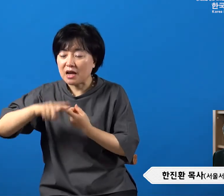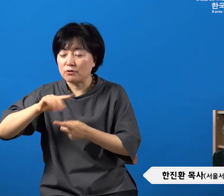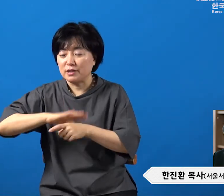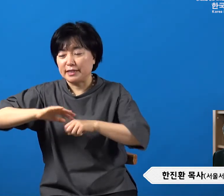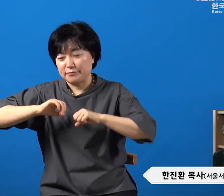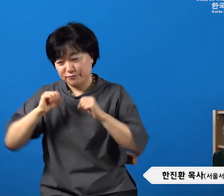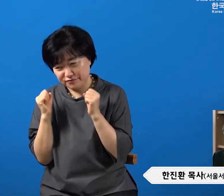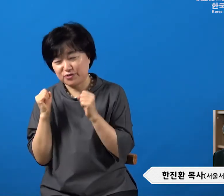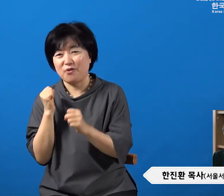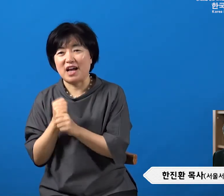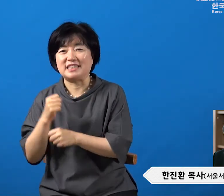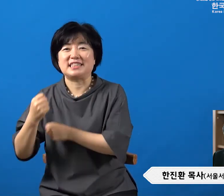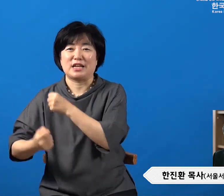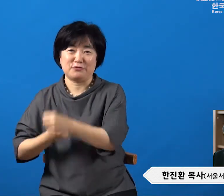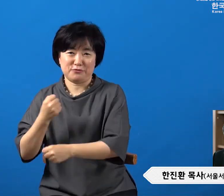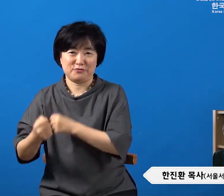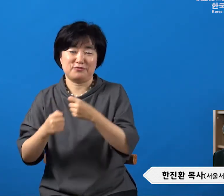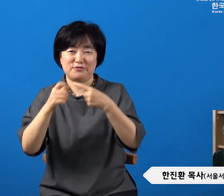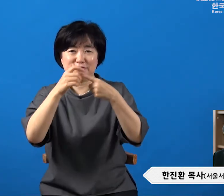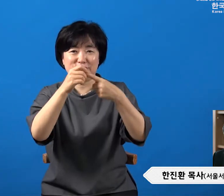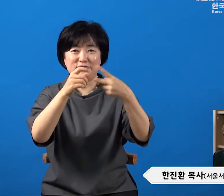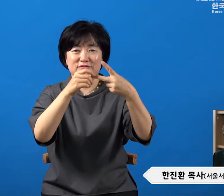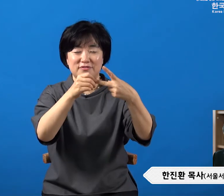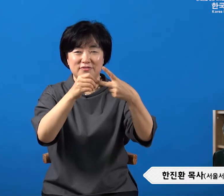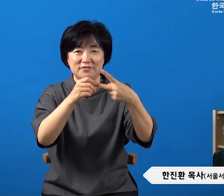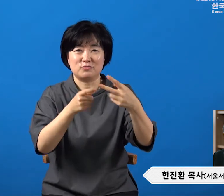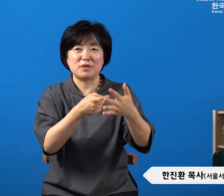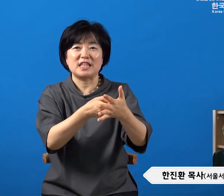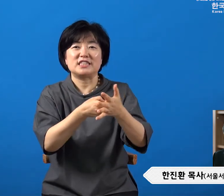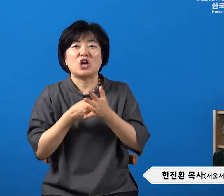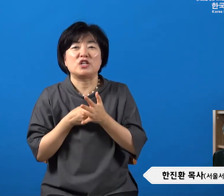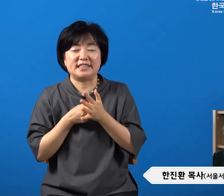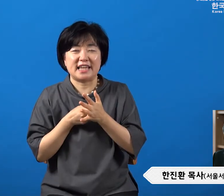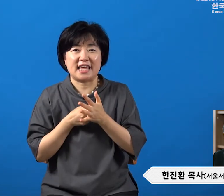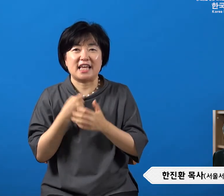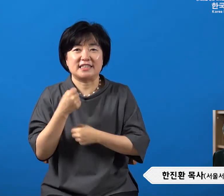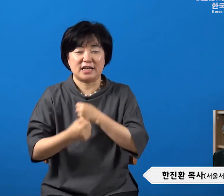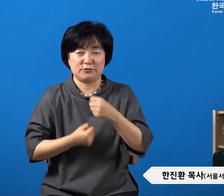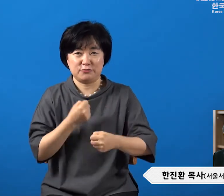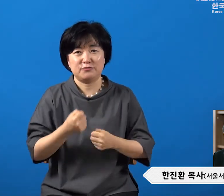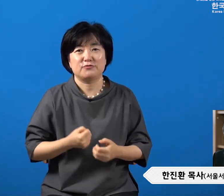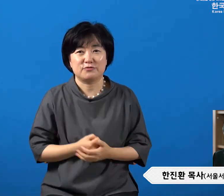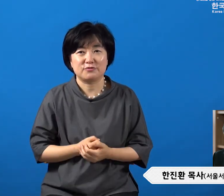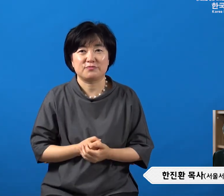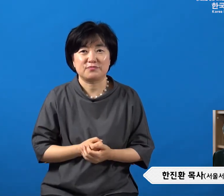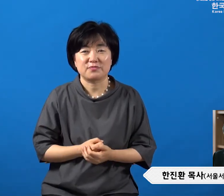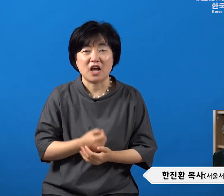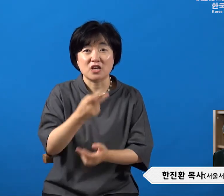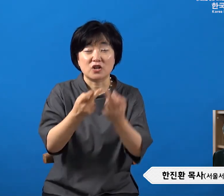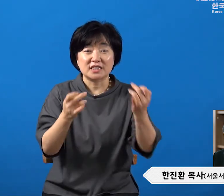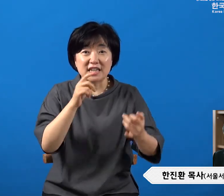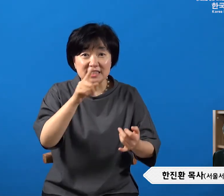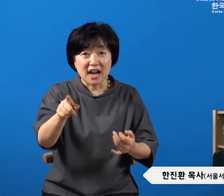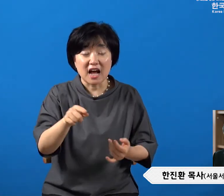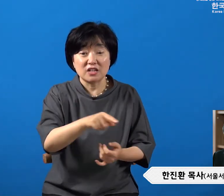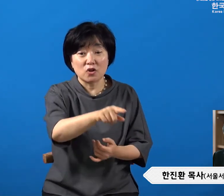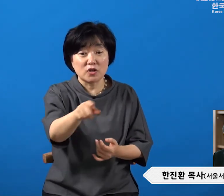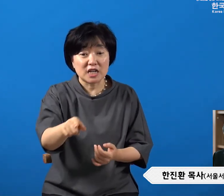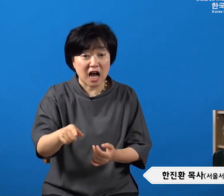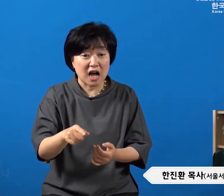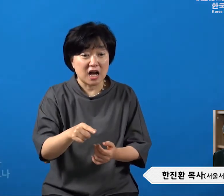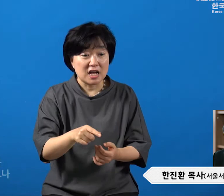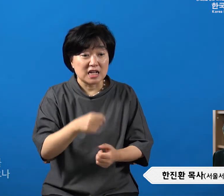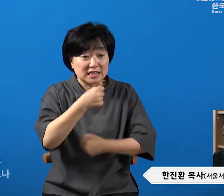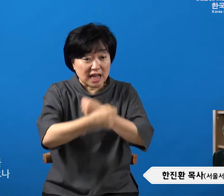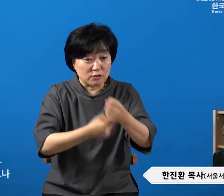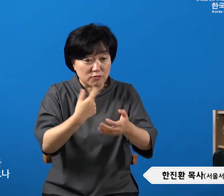순종의 자유입니다. 둘째는 절제의 자유입니다. 13절 보면 형제들아 너희가